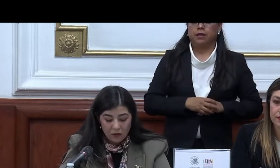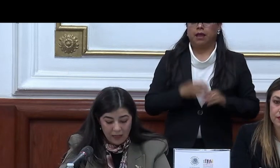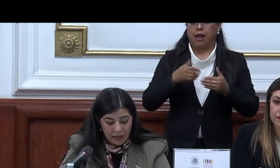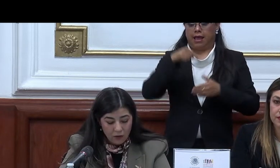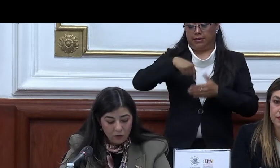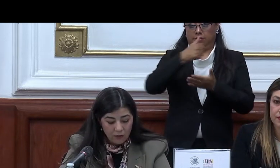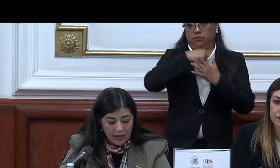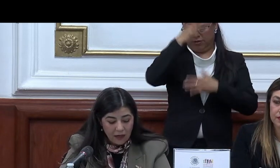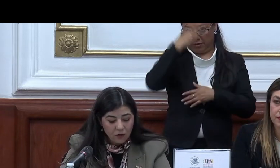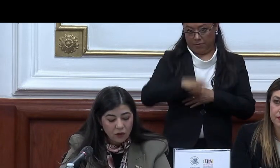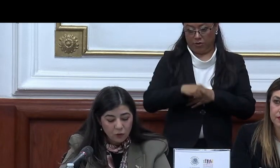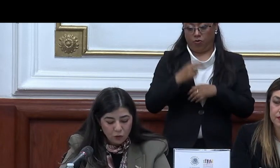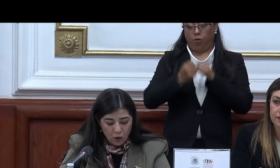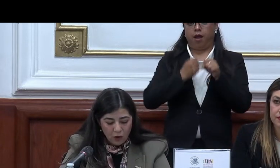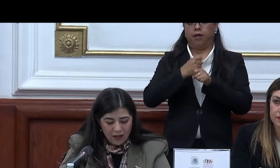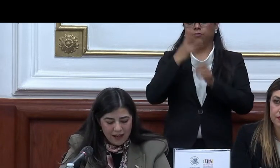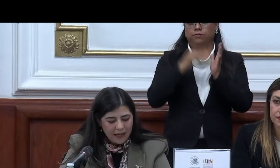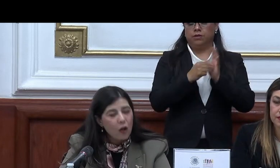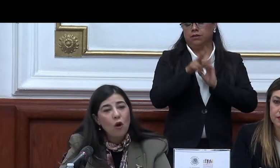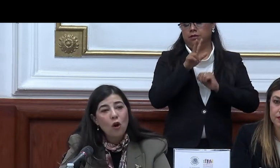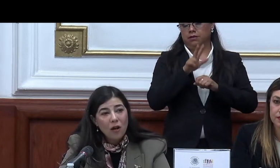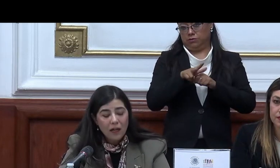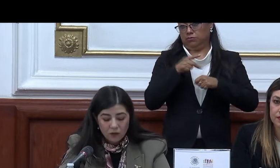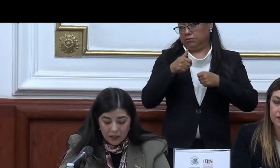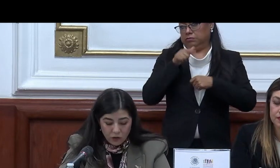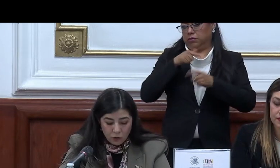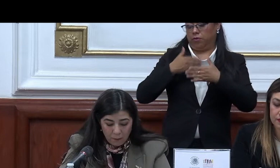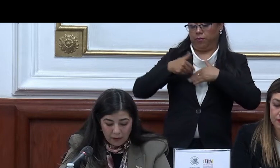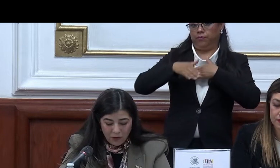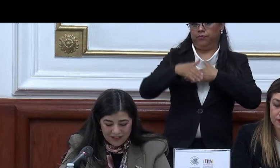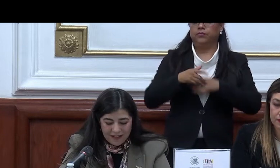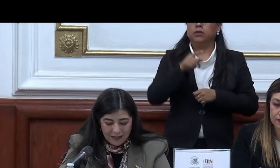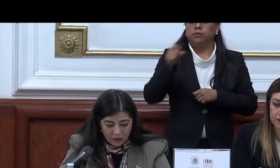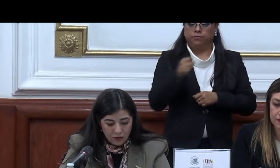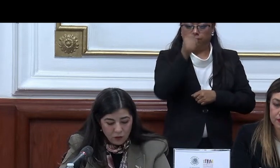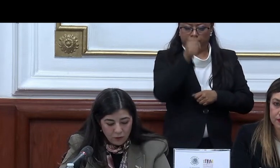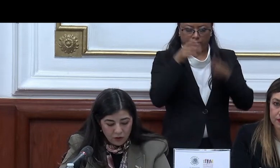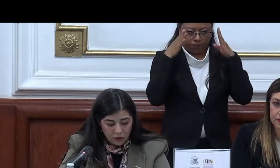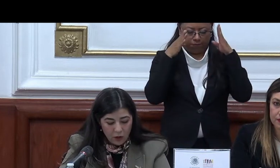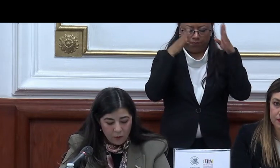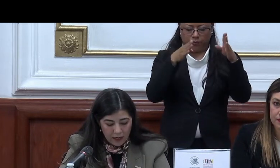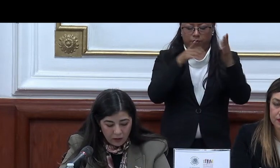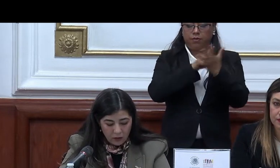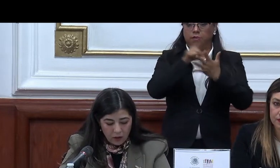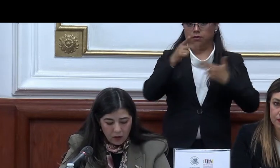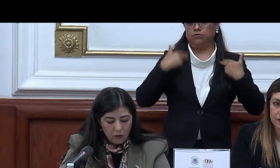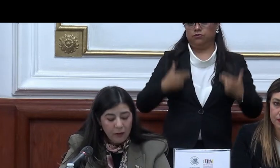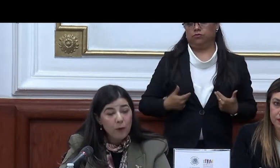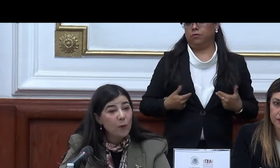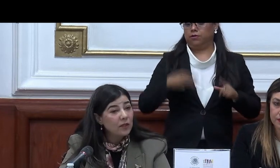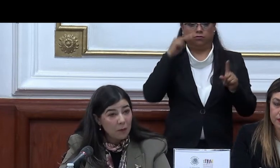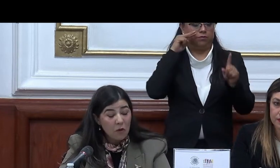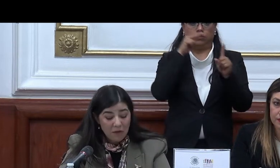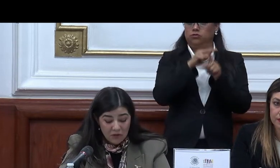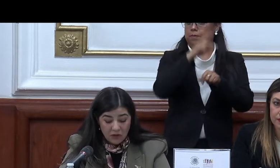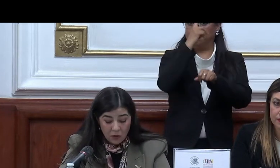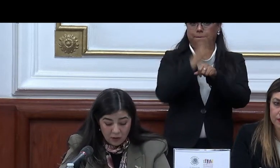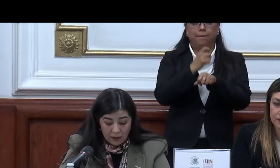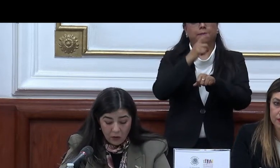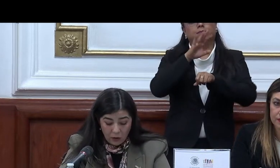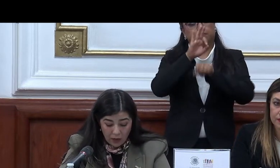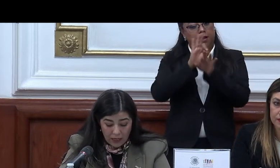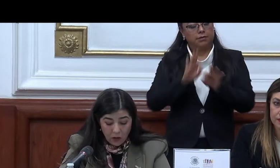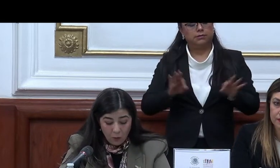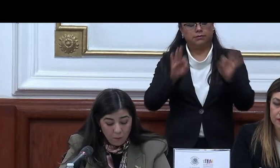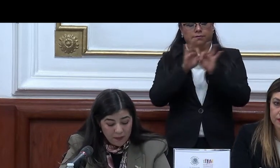enorgullece contar con una constitución que coloca los derechos humanos en el centro de su visión de gobierno, con una propuesta muy ambiciosa